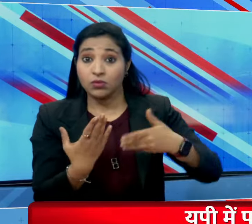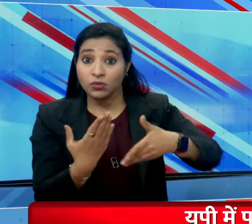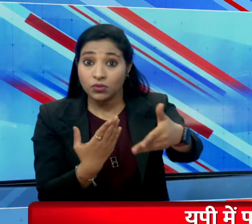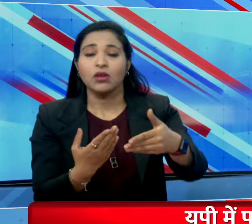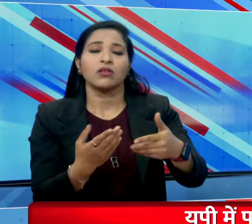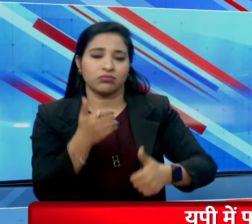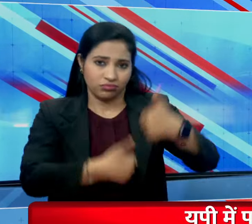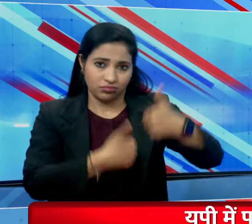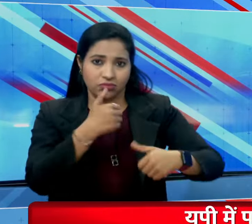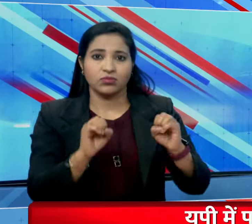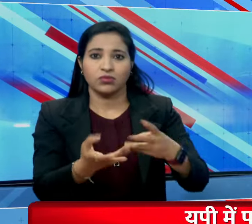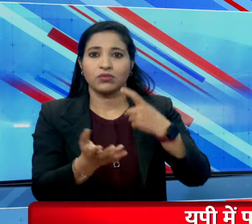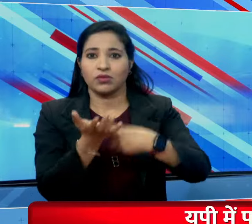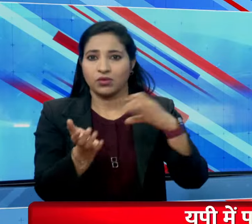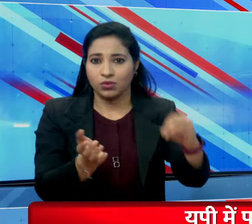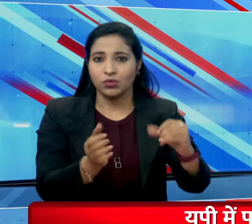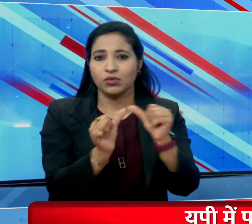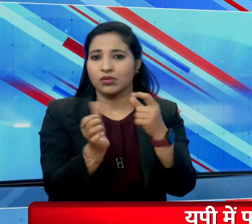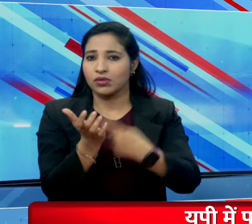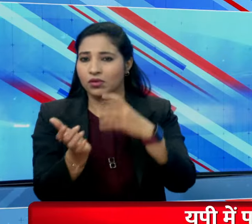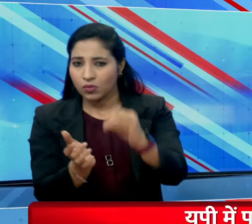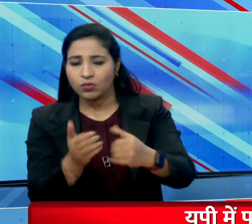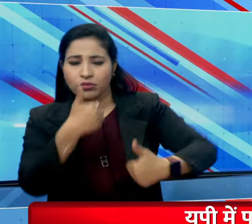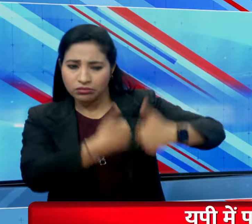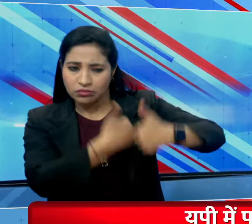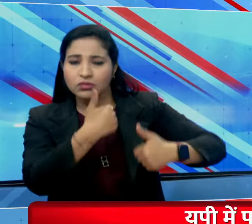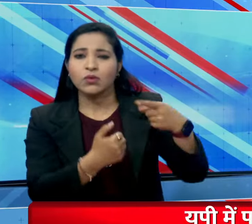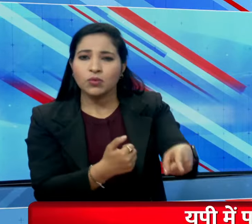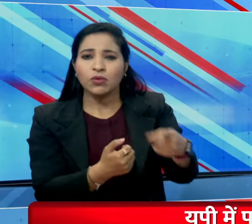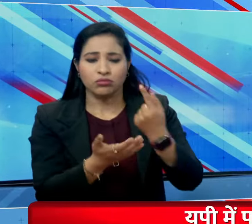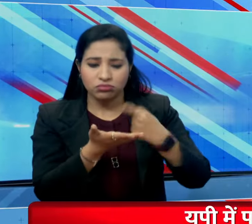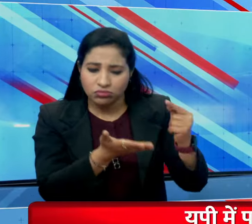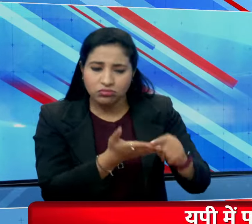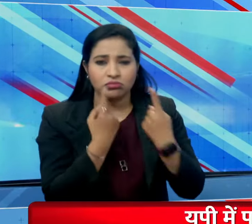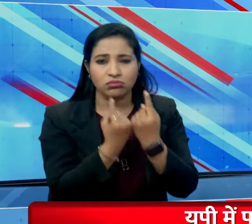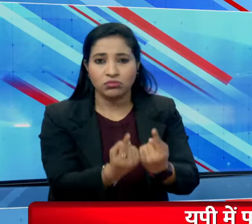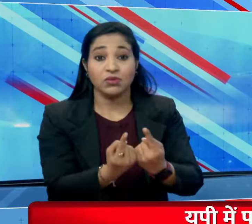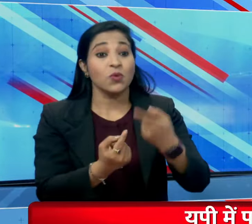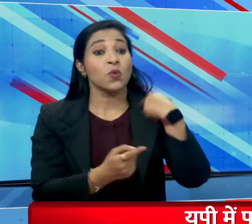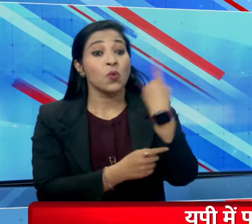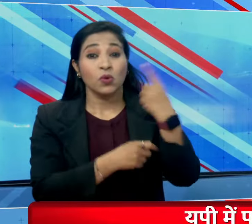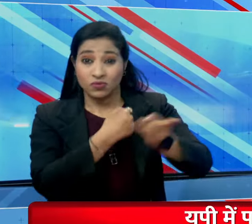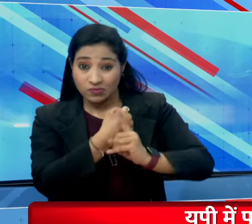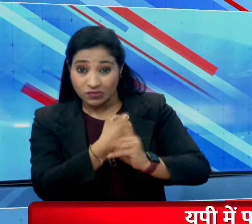प्रारंभिक परीक्षा की भी होगी जांच मुख्यमंत्री ने कहा अपराधियों पर होगी सख्त